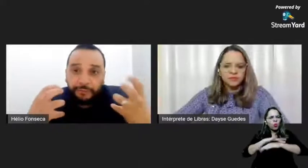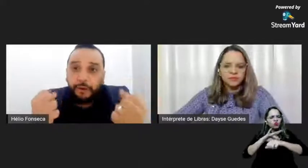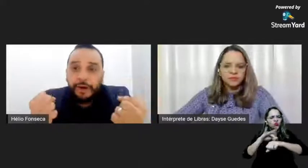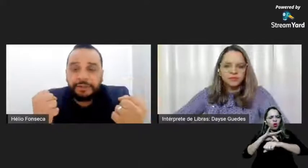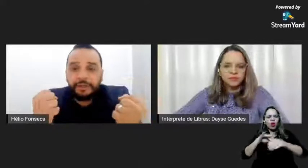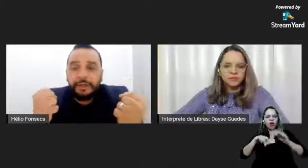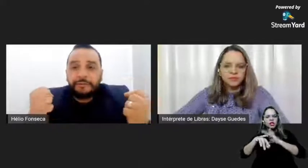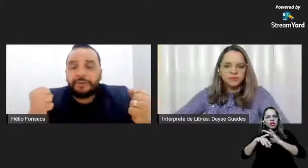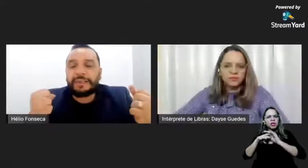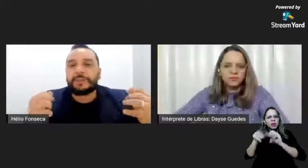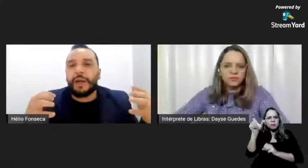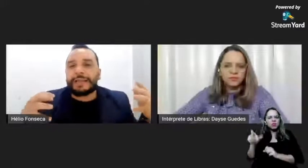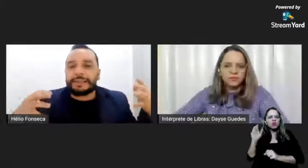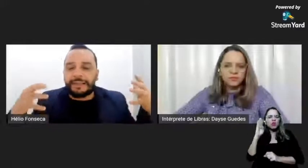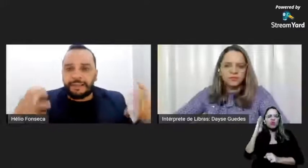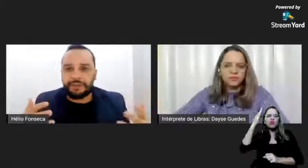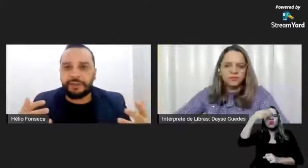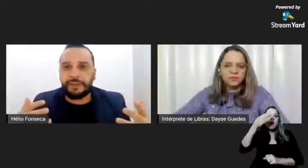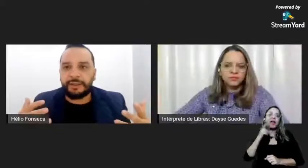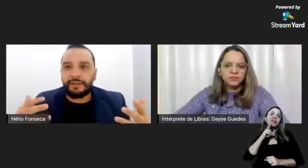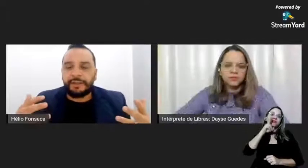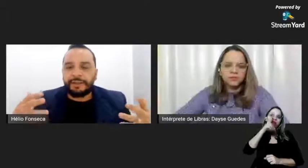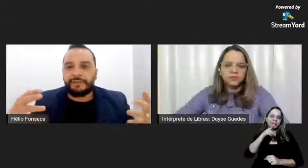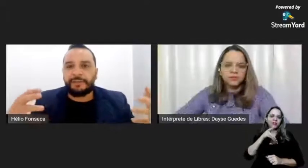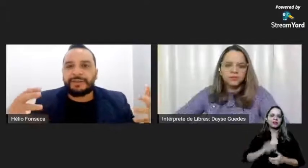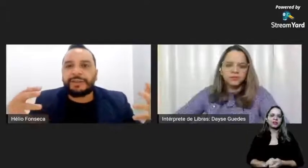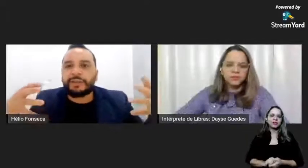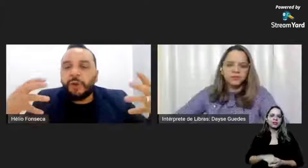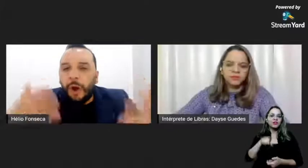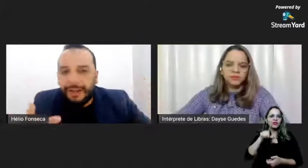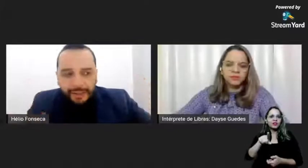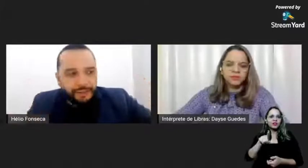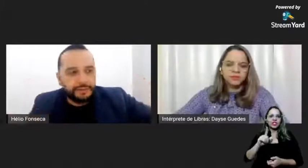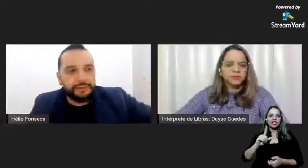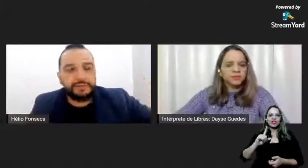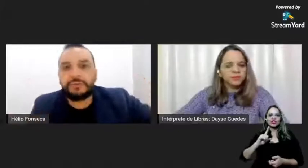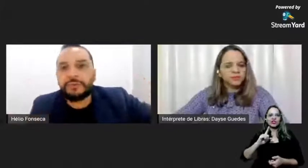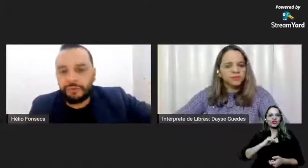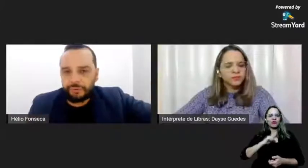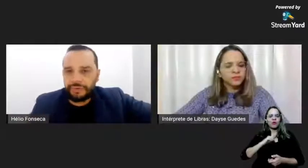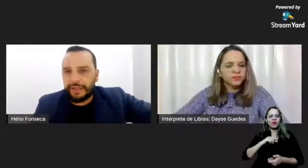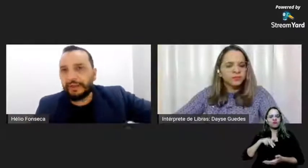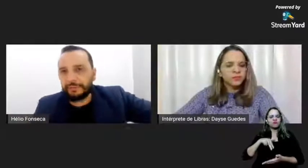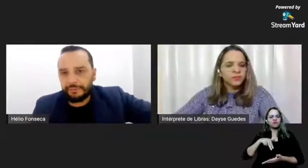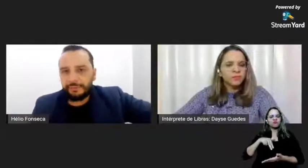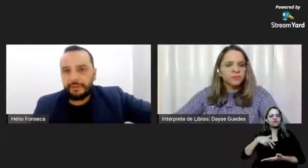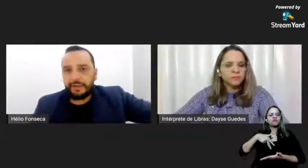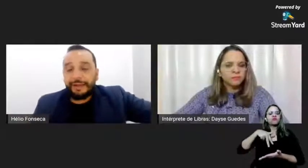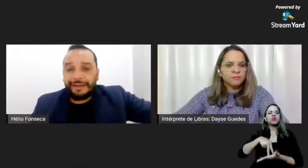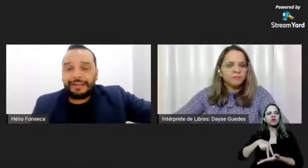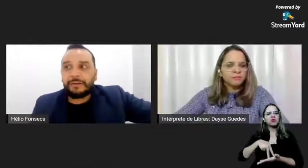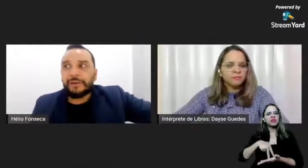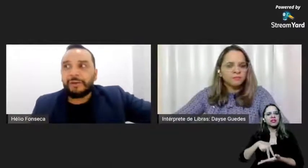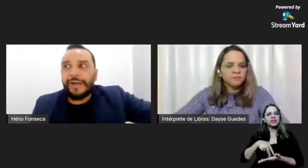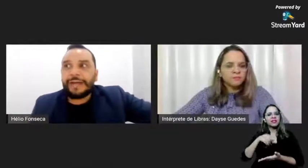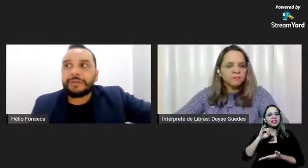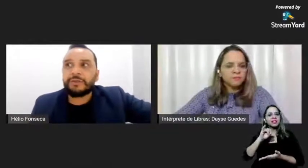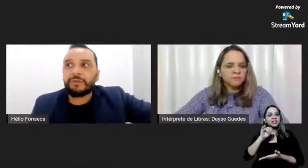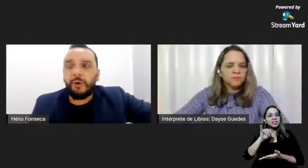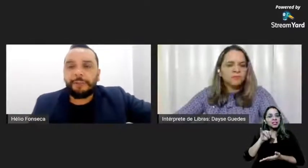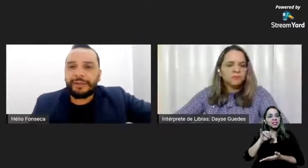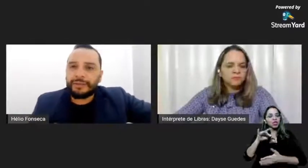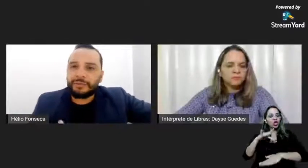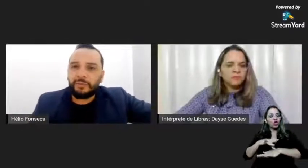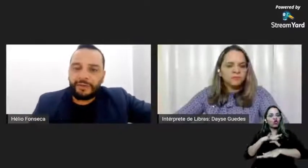cego é muito forte. Você só existe se você toca no surdo cego. Então, não é